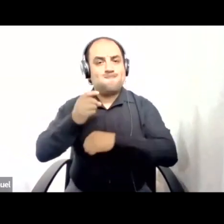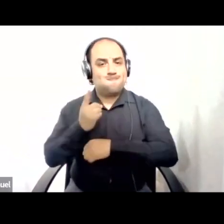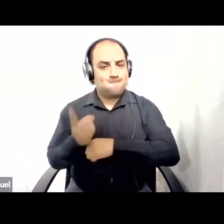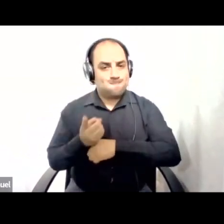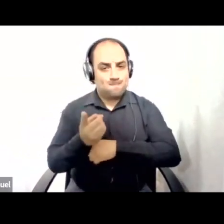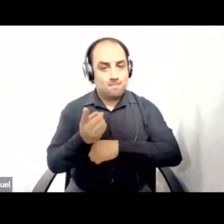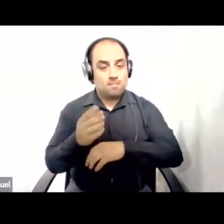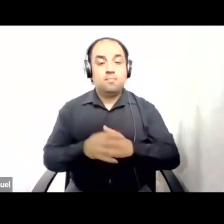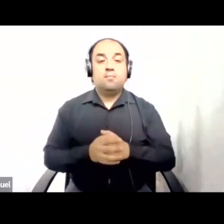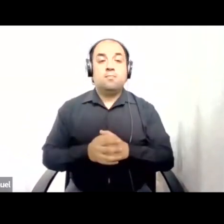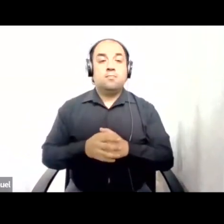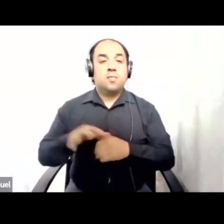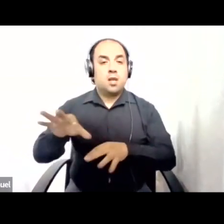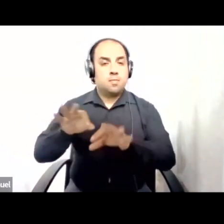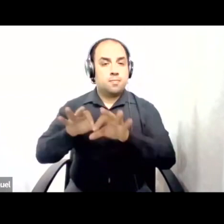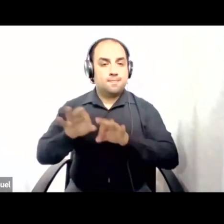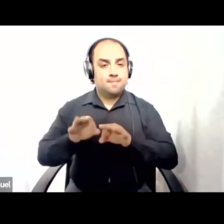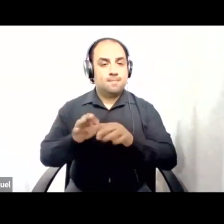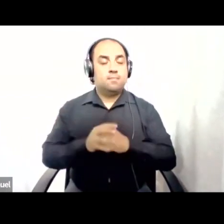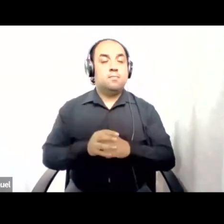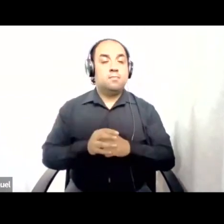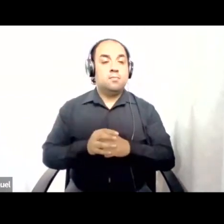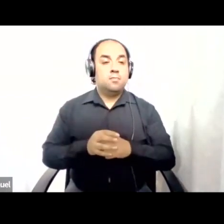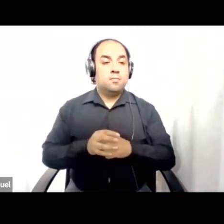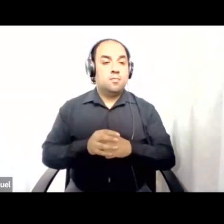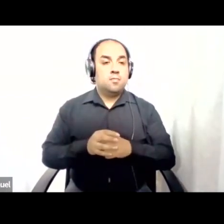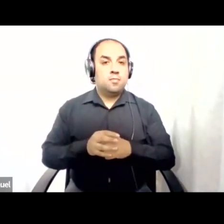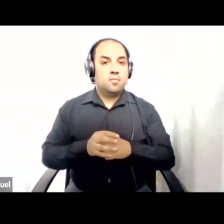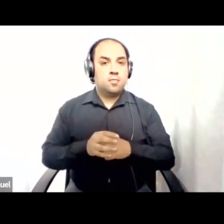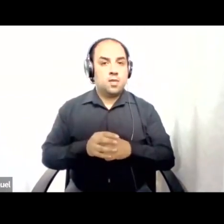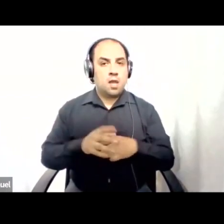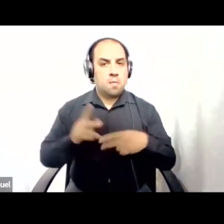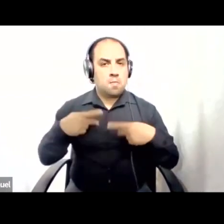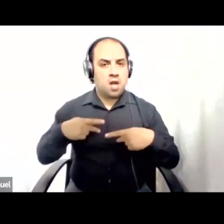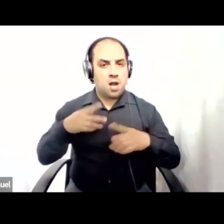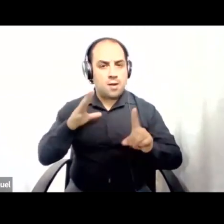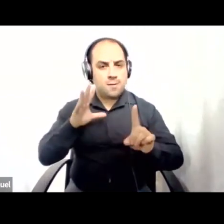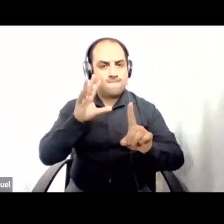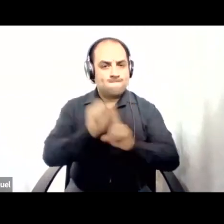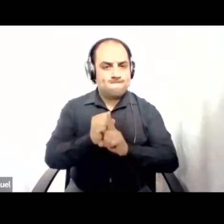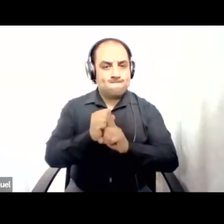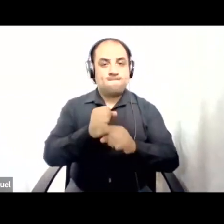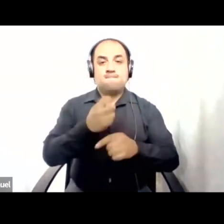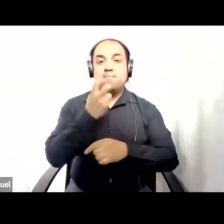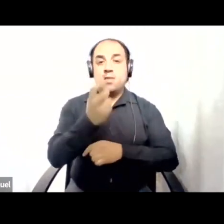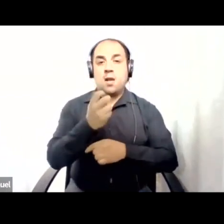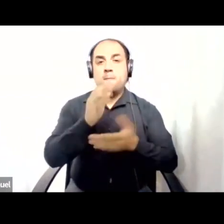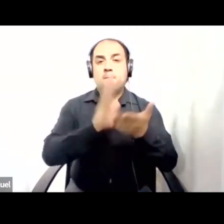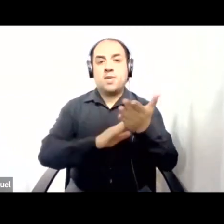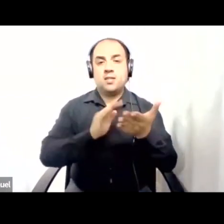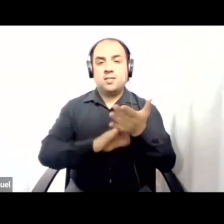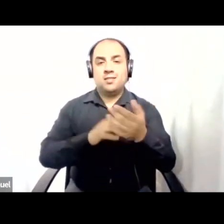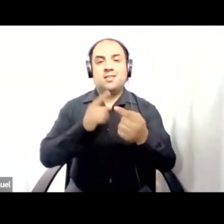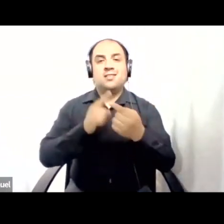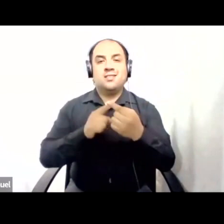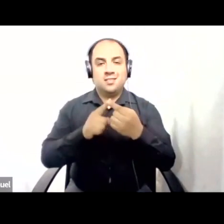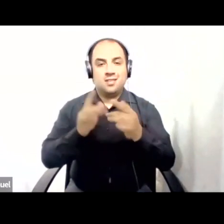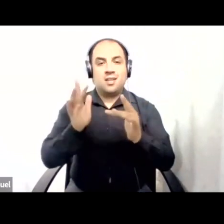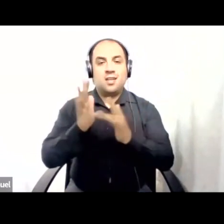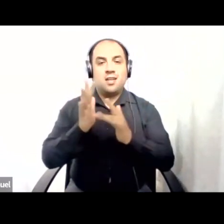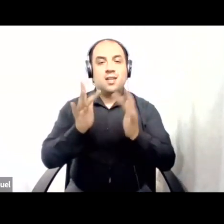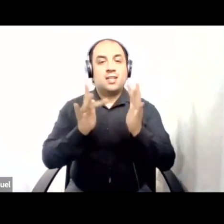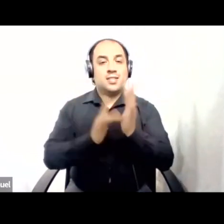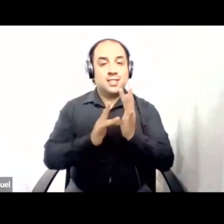quien va a encarnar o quien va a cumplir como todas estas demandas va a ser el cristianismo